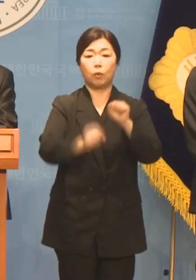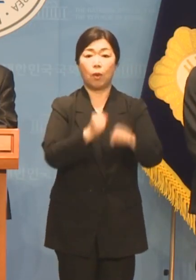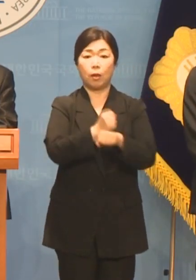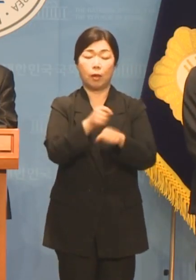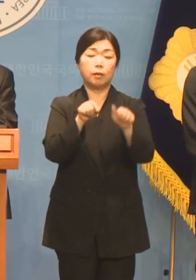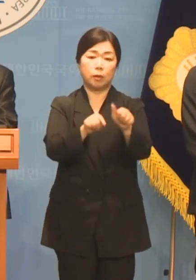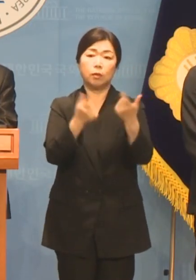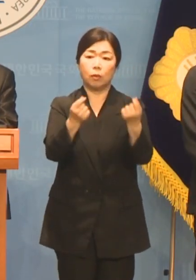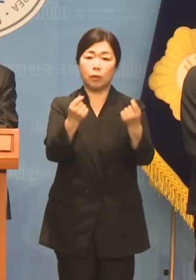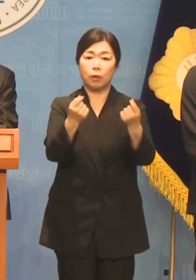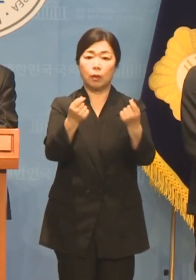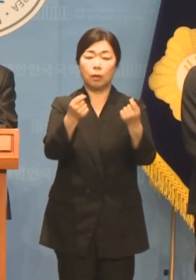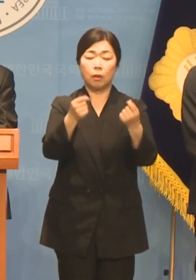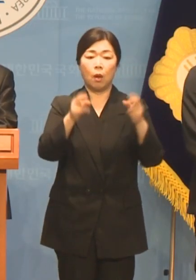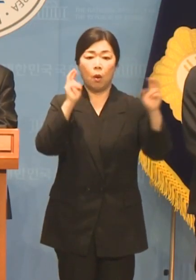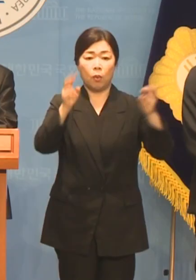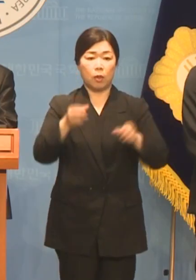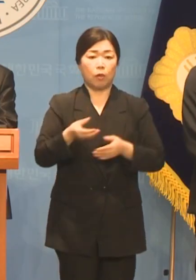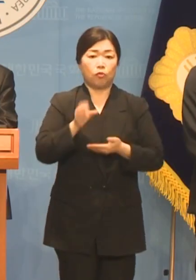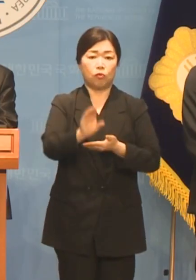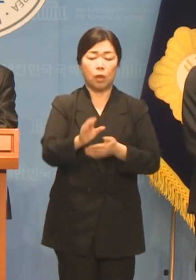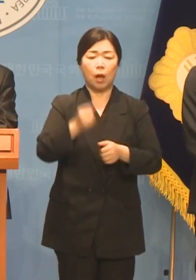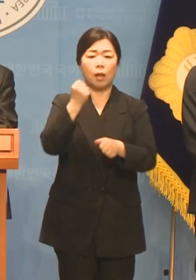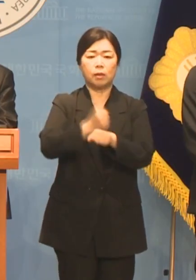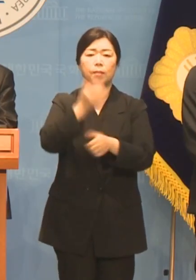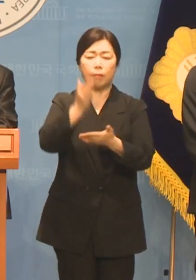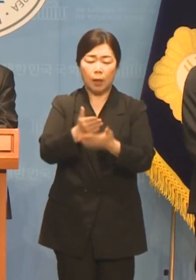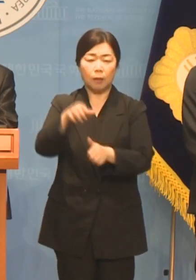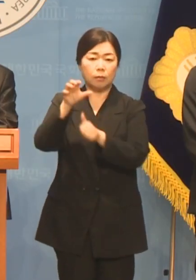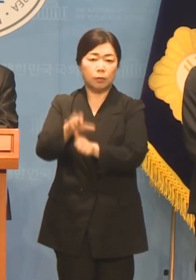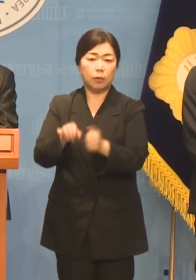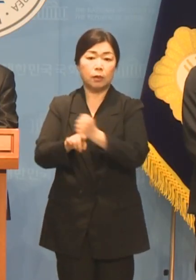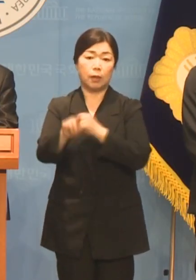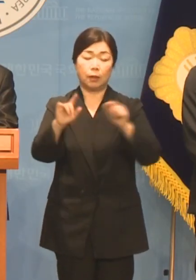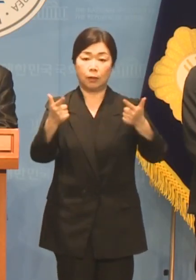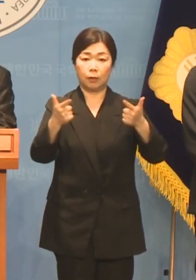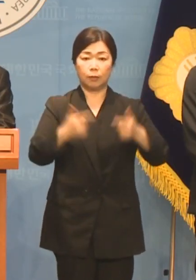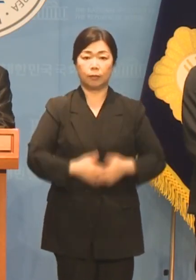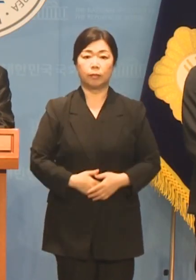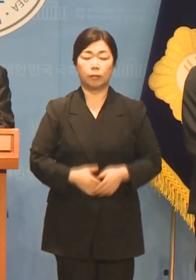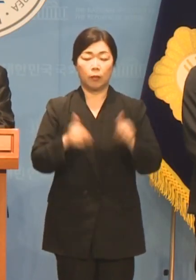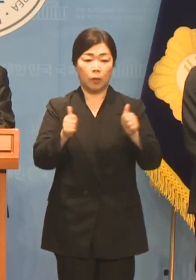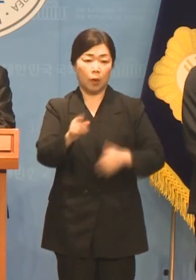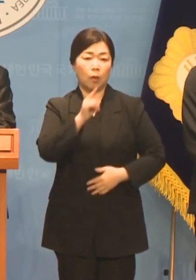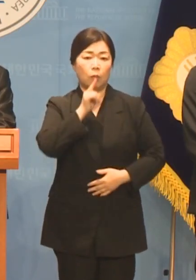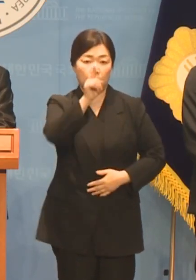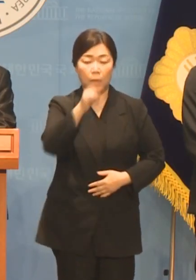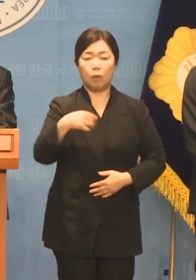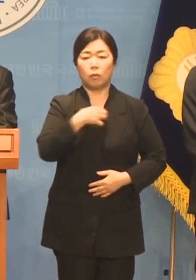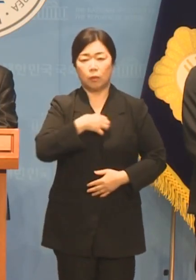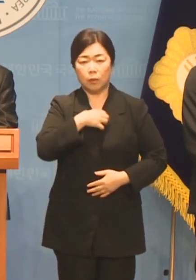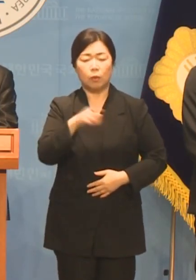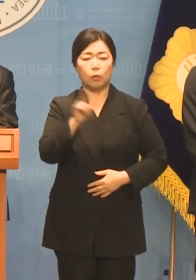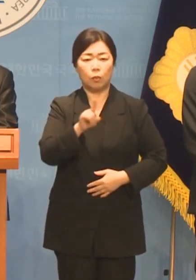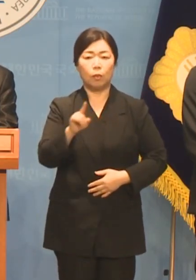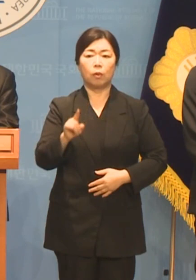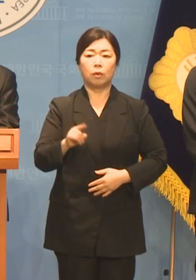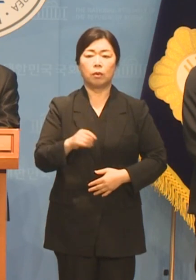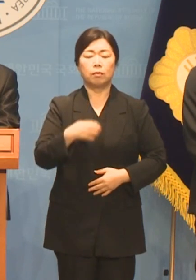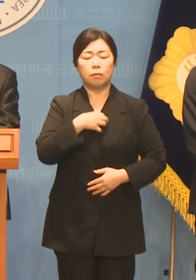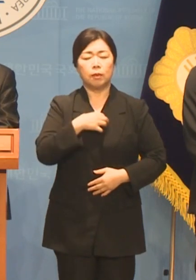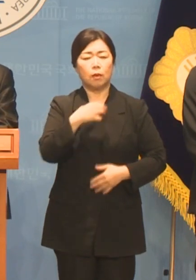것이지 회사 투자 활동을 제약하는 것이 아닙니다. 소송 남발 우려도 기우에